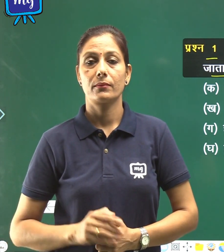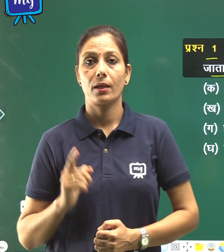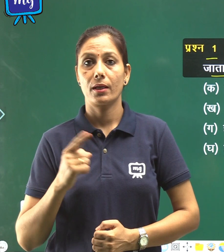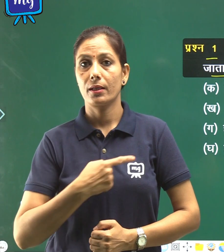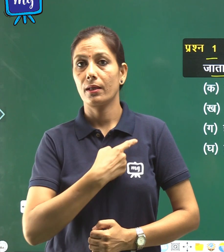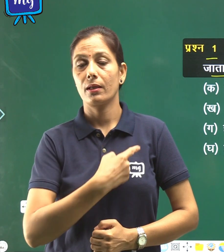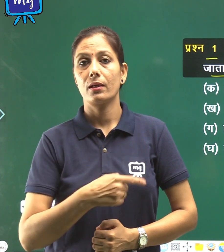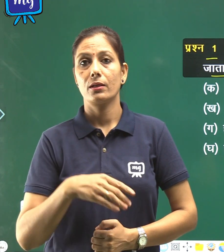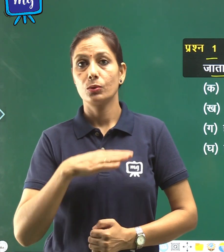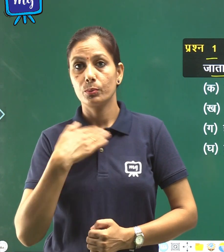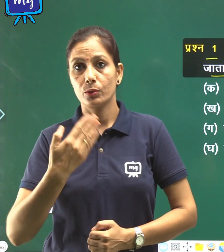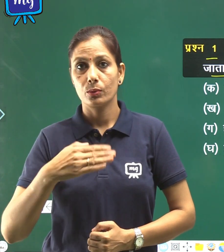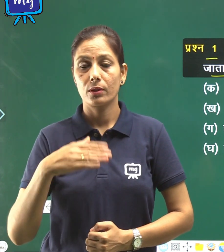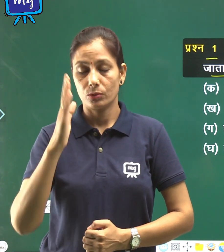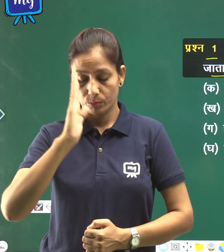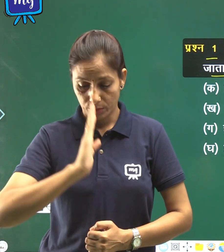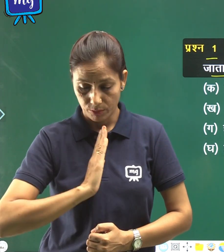मृत्यु का देवता कहा गया है।